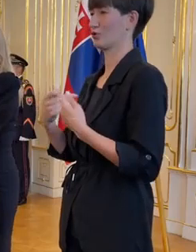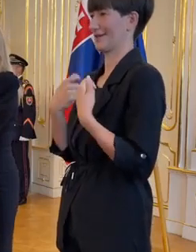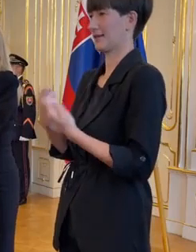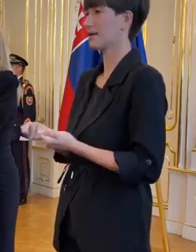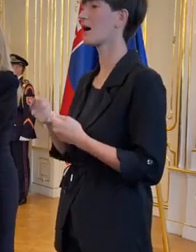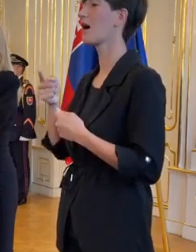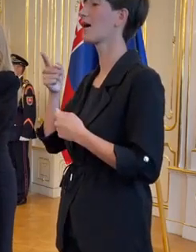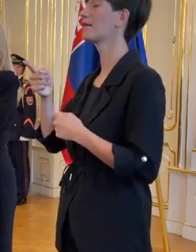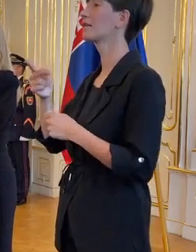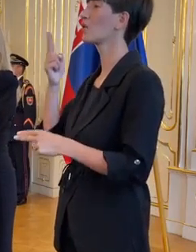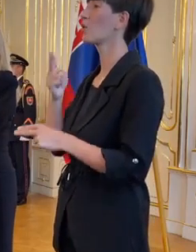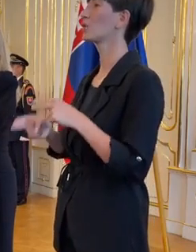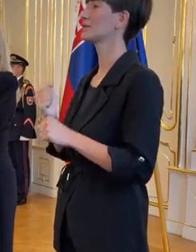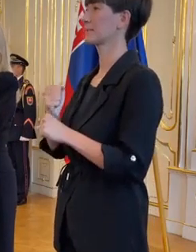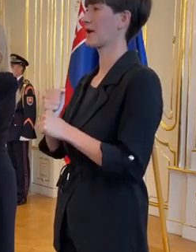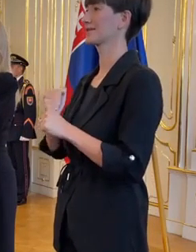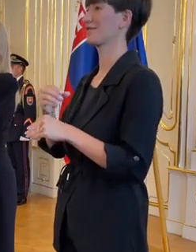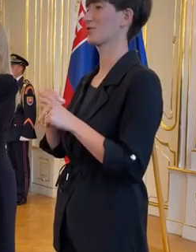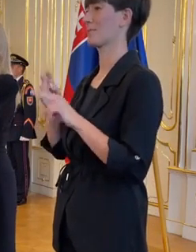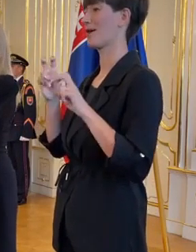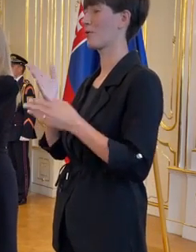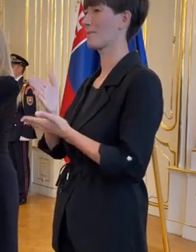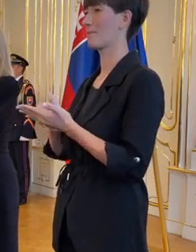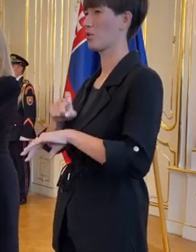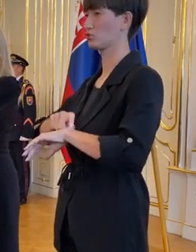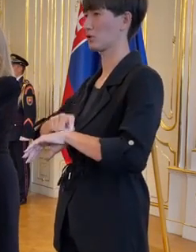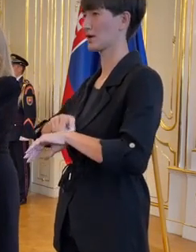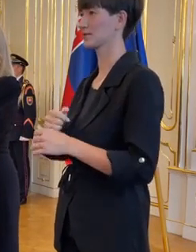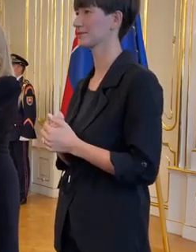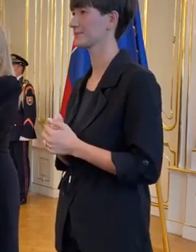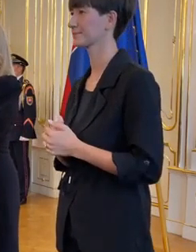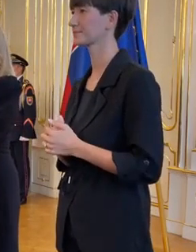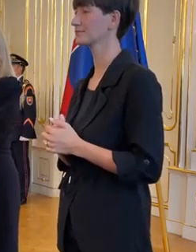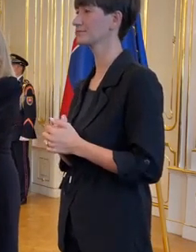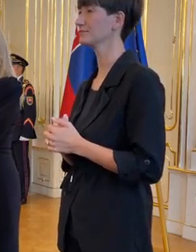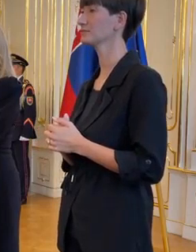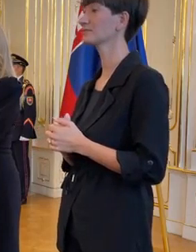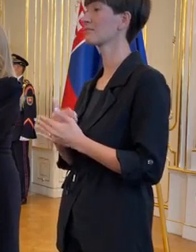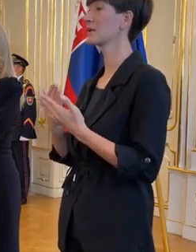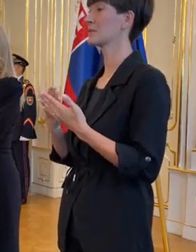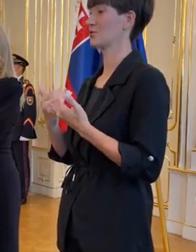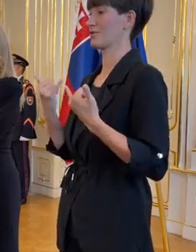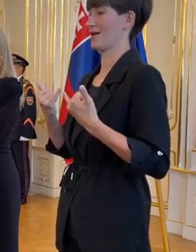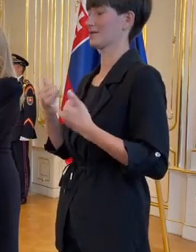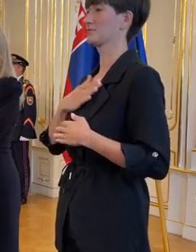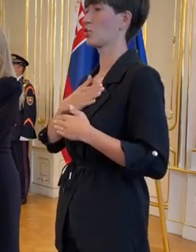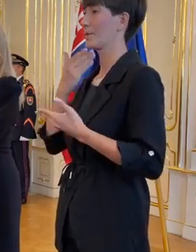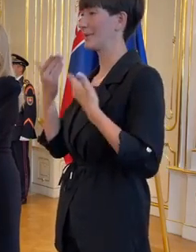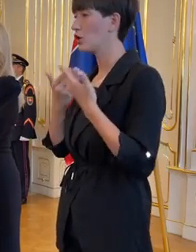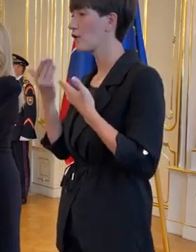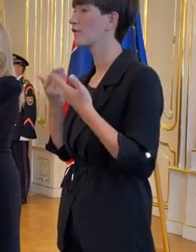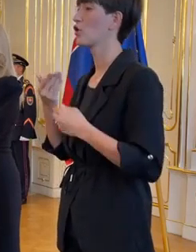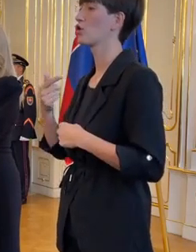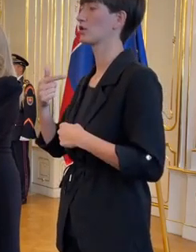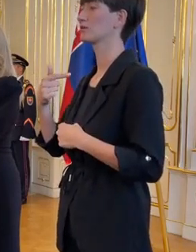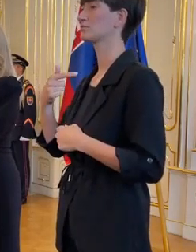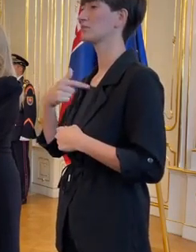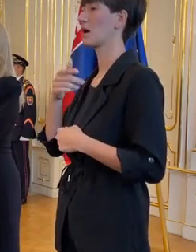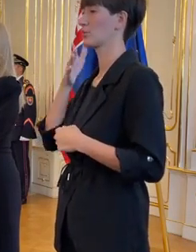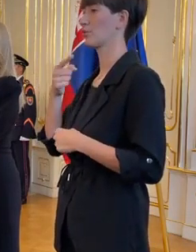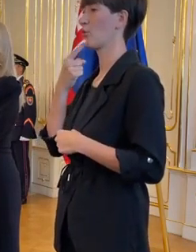polčase a mnoho začatých vecí sa bude ešte len implementovať. Preto spomeniem vo svojom príhovore to, s čím spojení